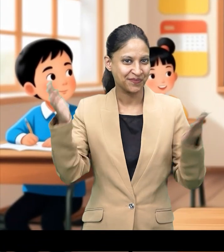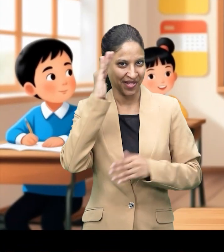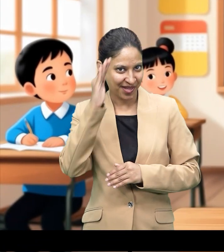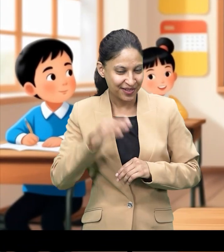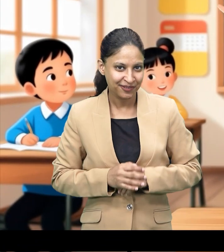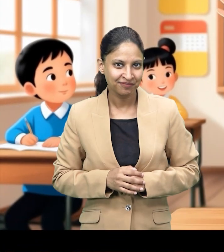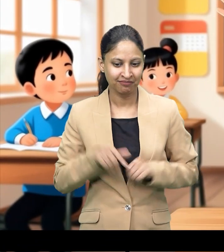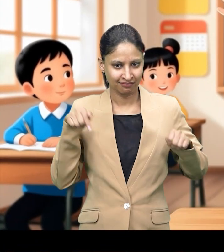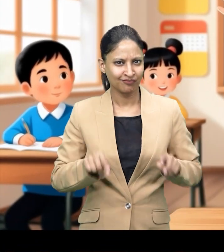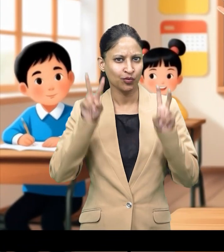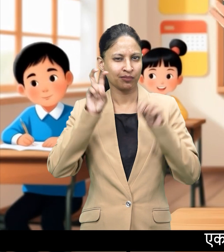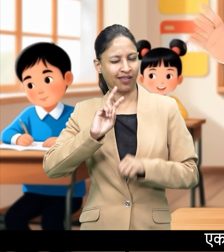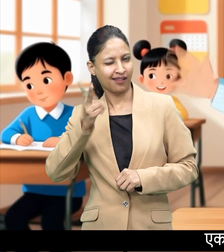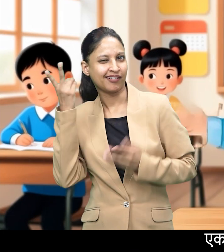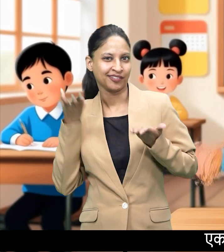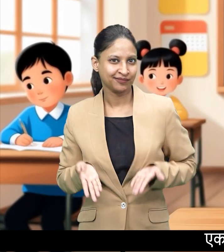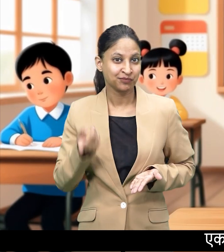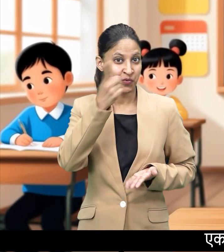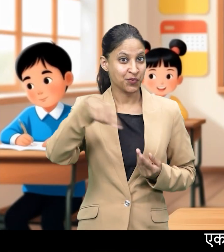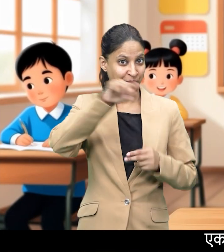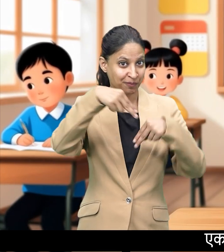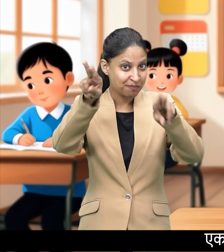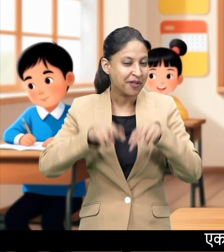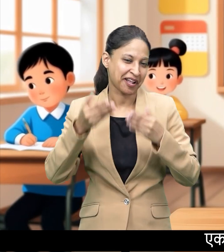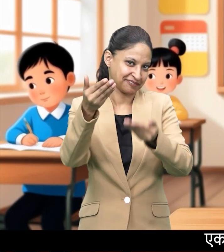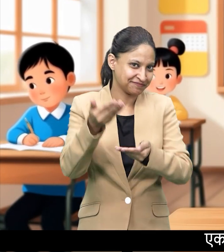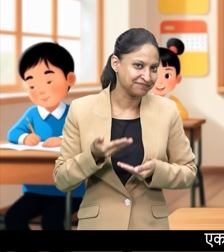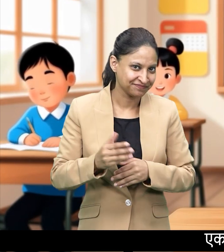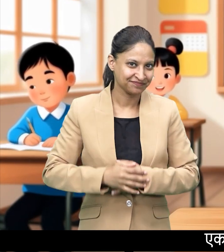नमस्ते बच्चों, एक और सत्र में आपका स्वागत है।